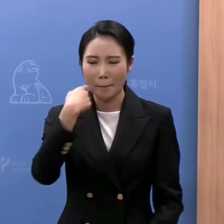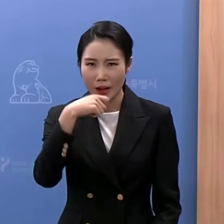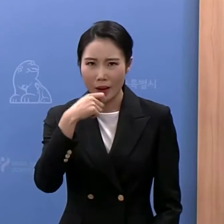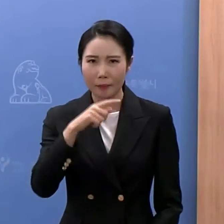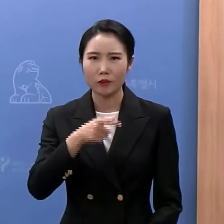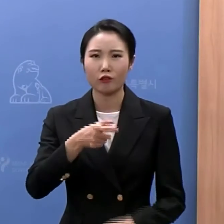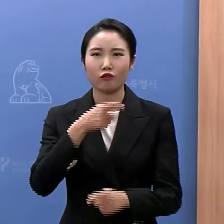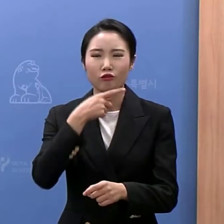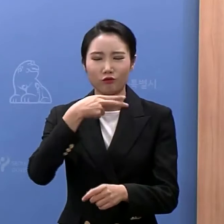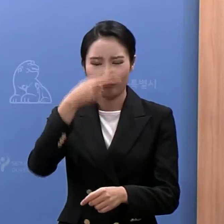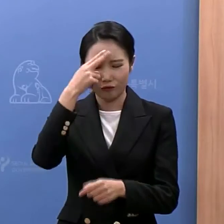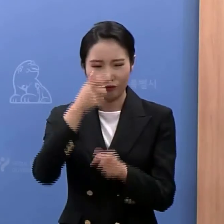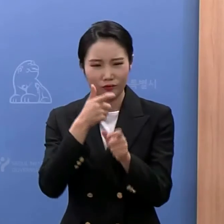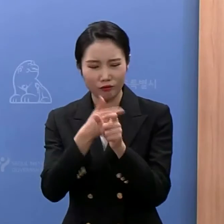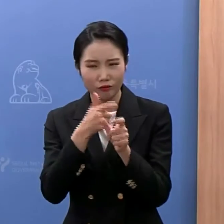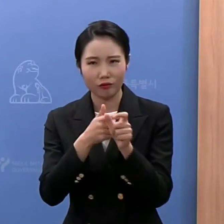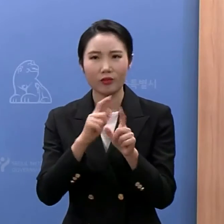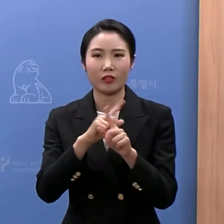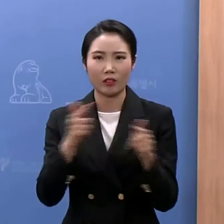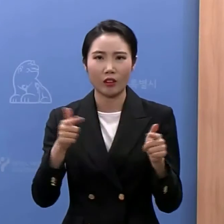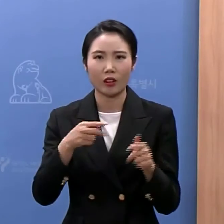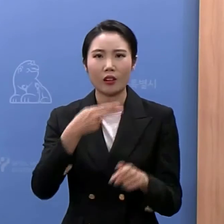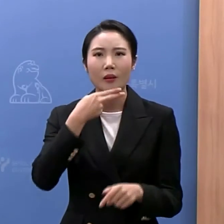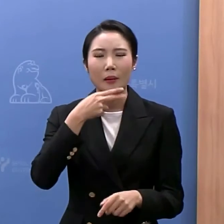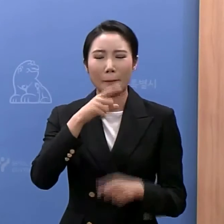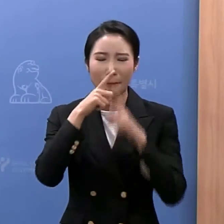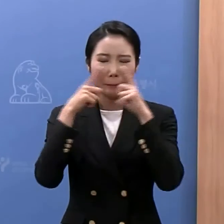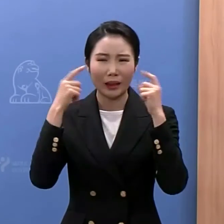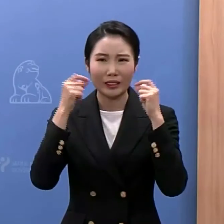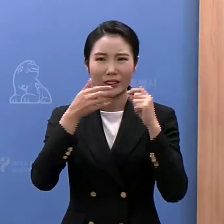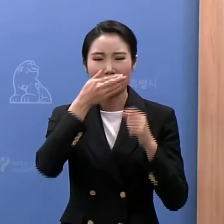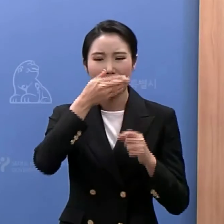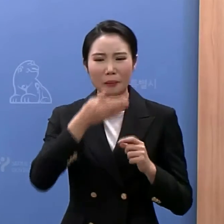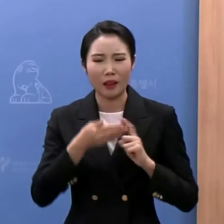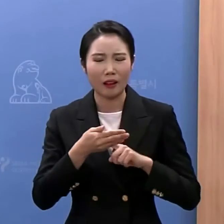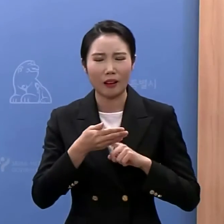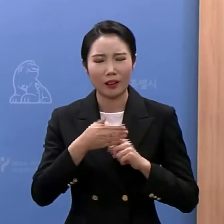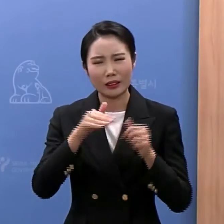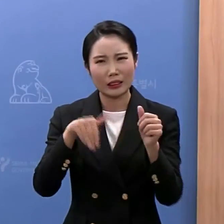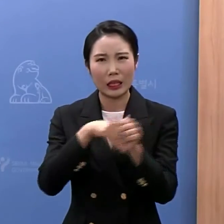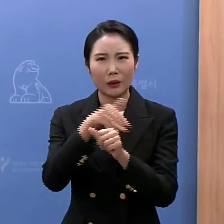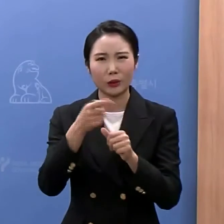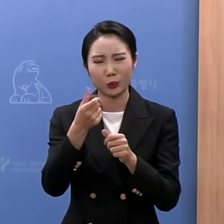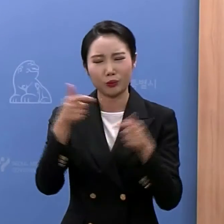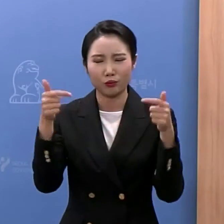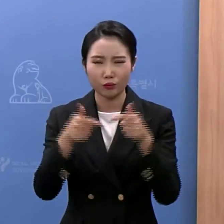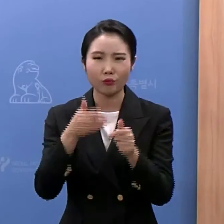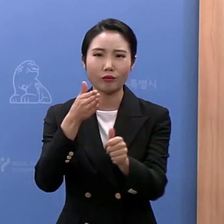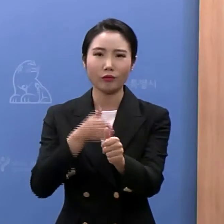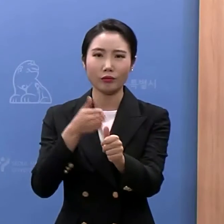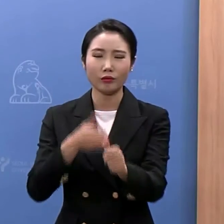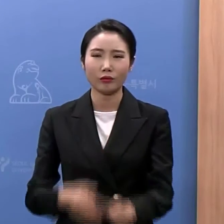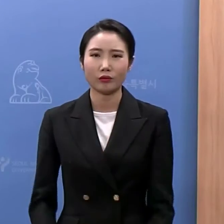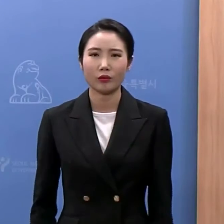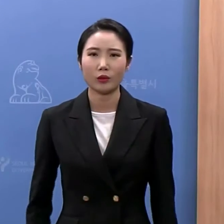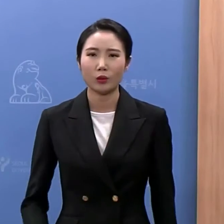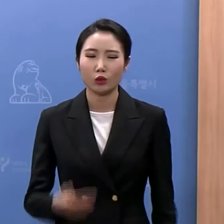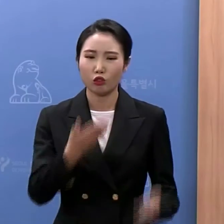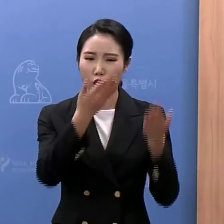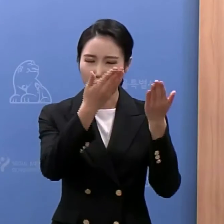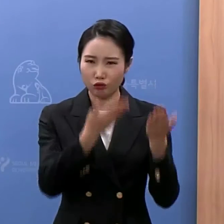음주 등 마스크를 벗는 상황을 줄여주시기를 다시 한번 부탁드립니다. 연휴와 복귀